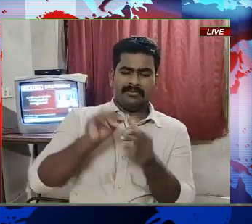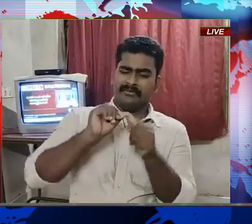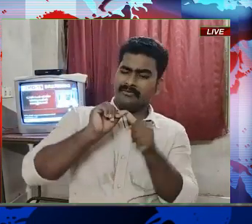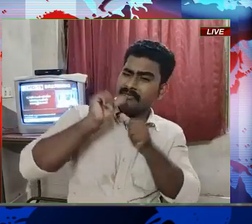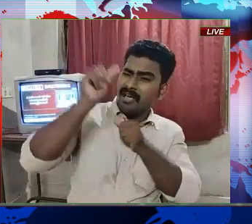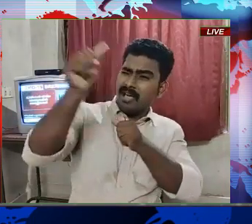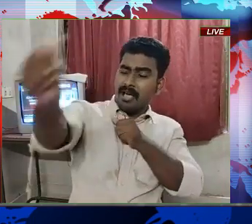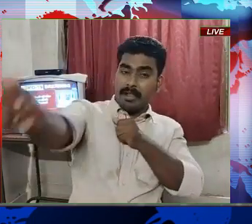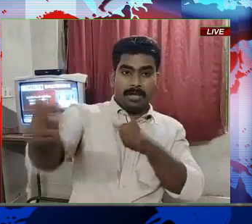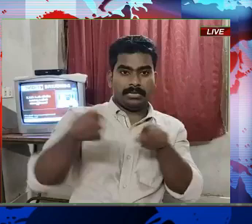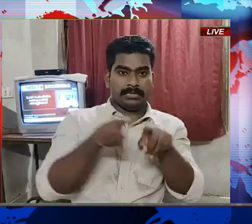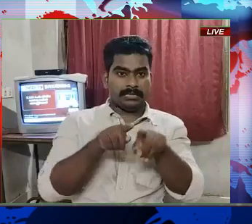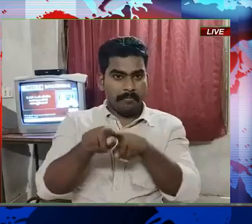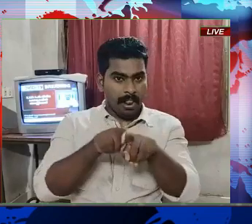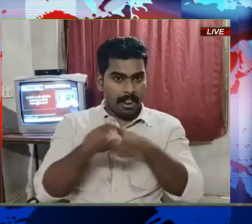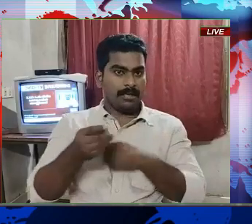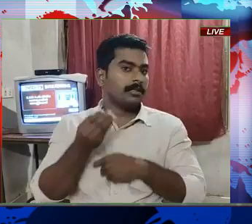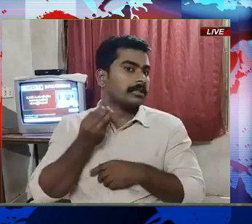വേണ്ട മത്സ്യം